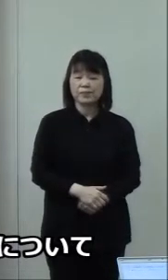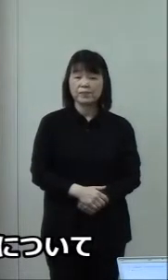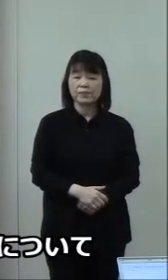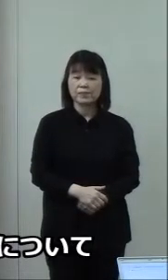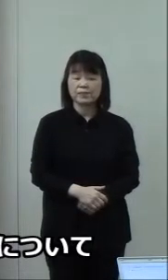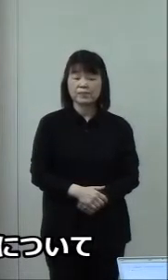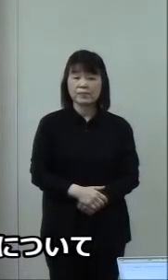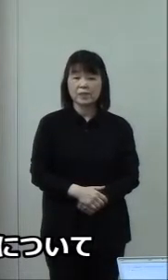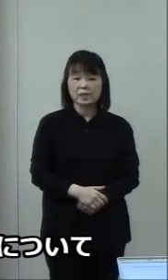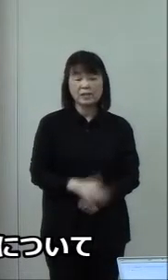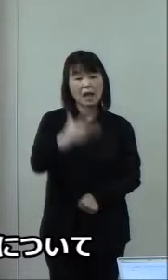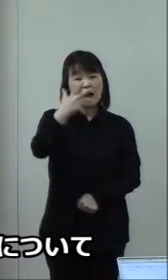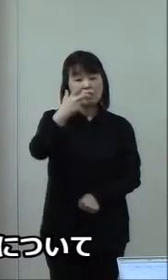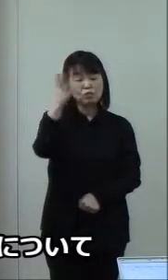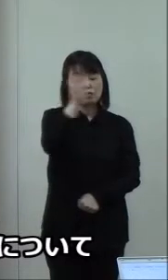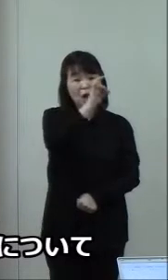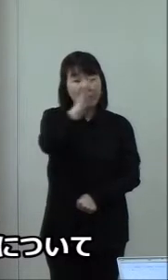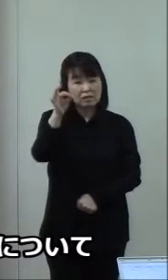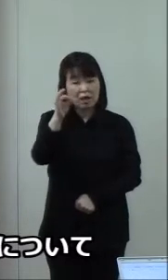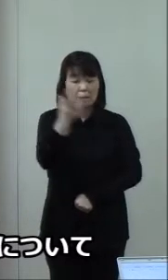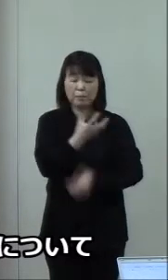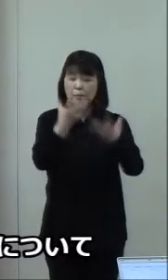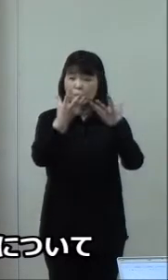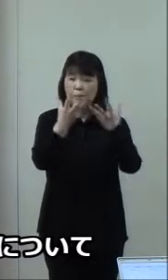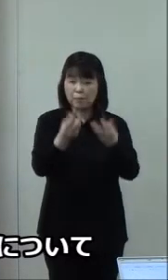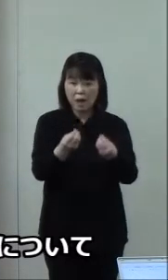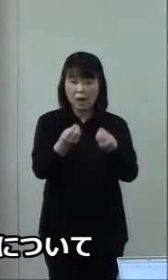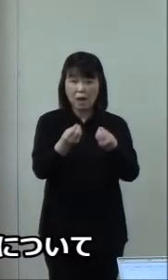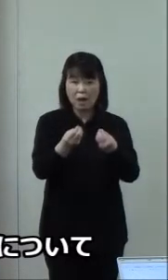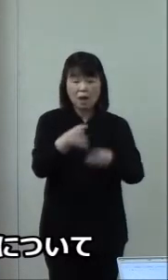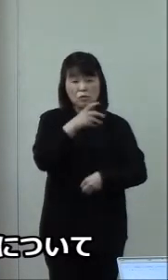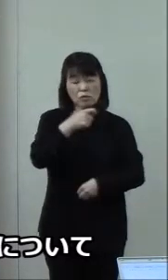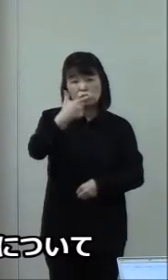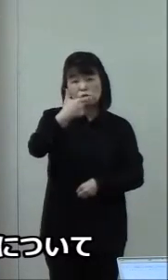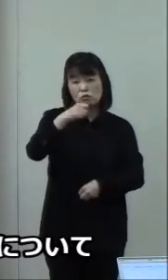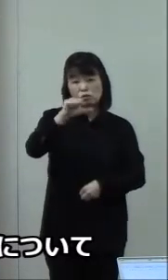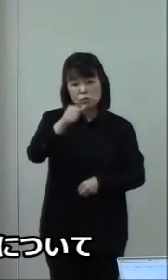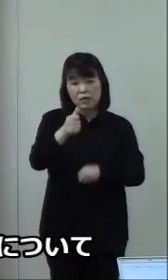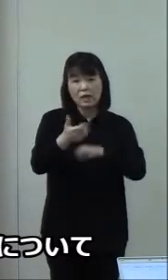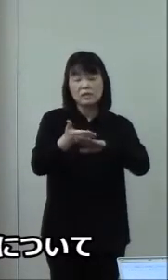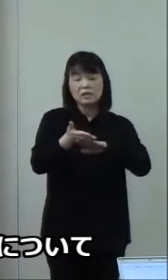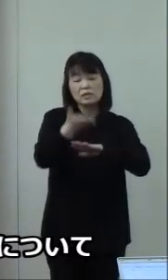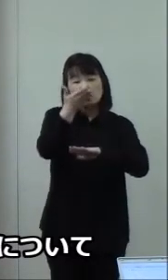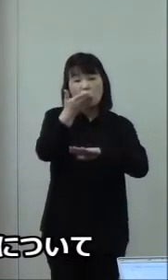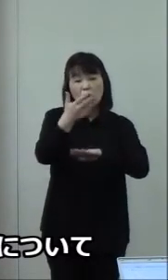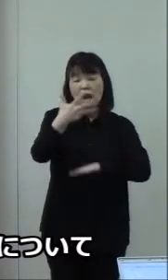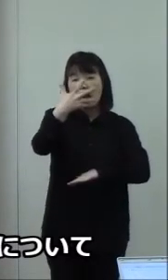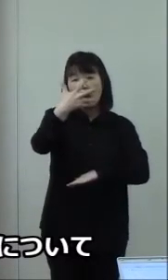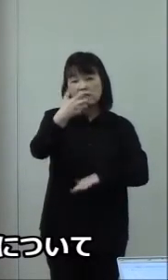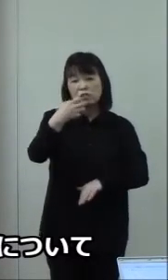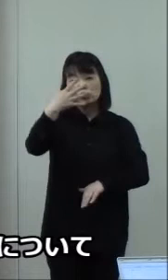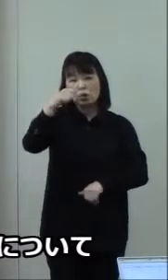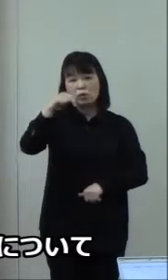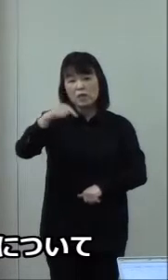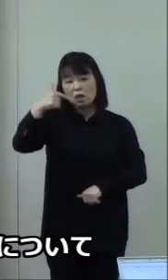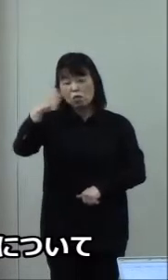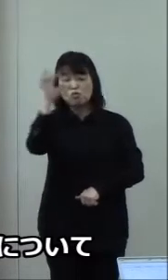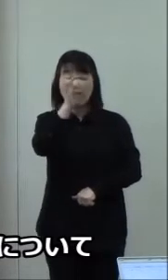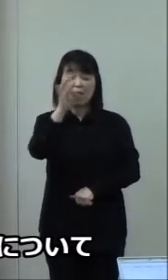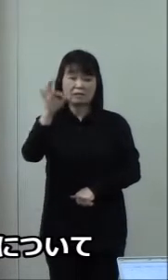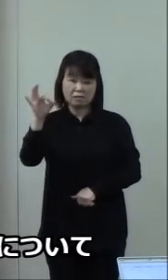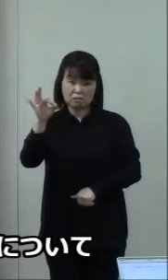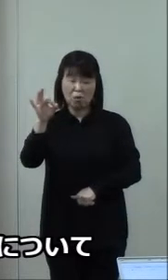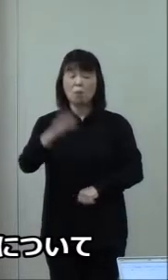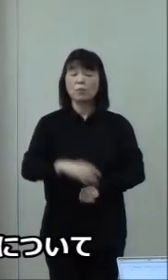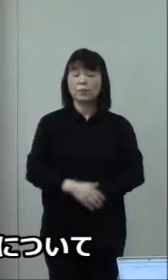ね8割程度で、65歳以上が 84.6% というふうになっています。